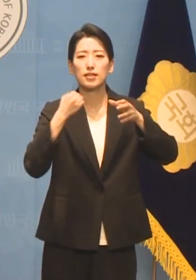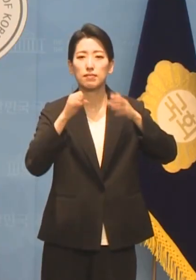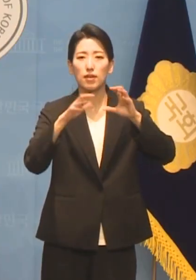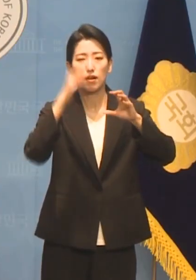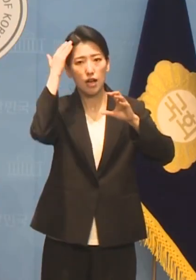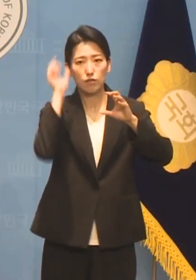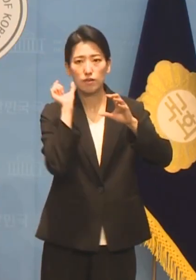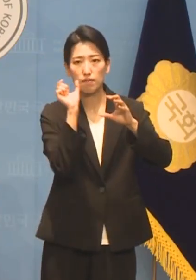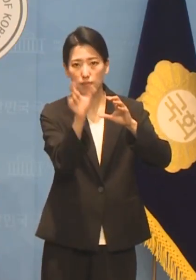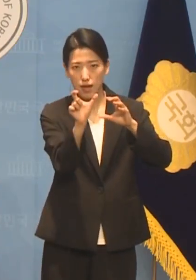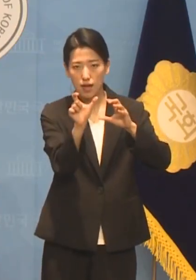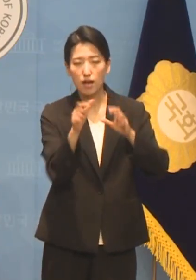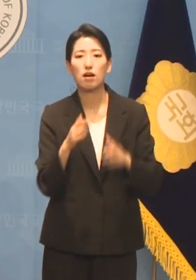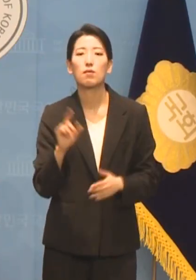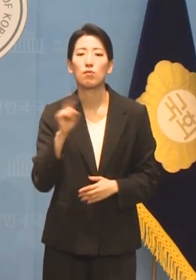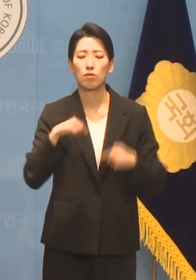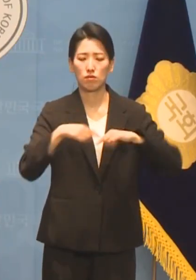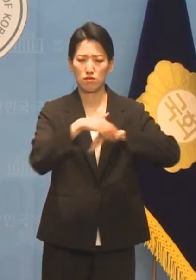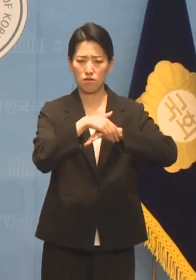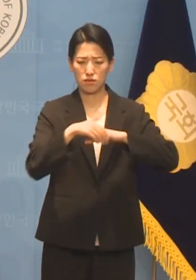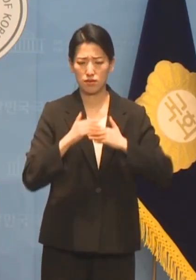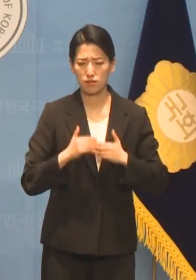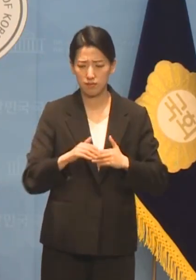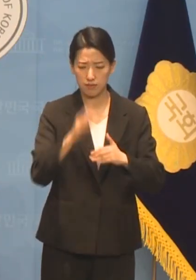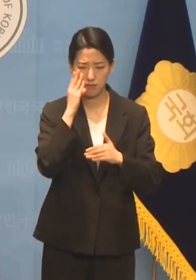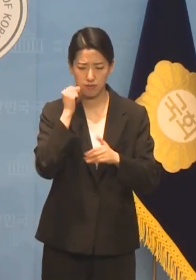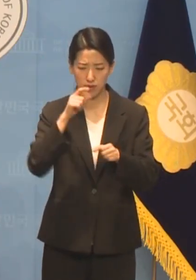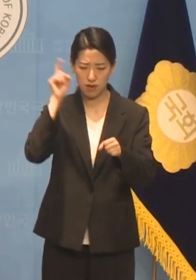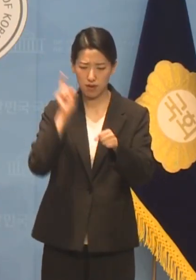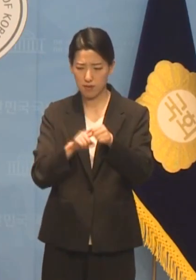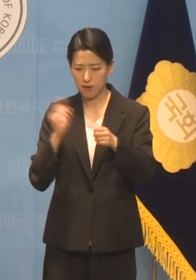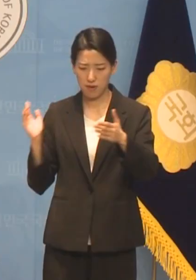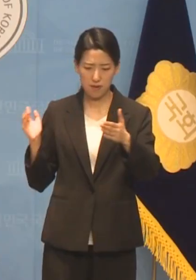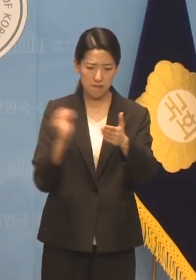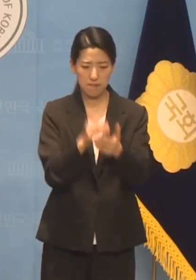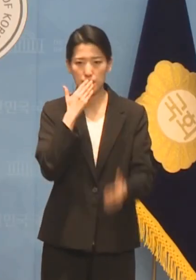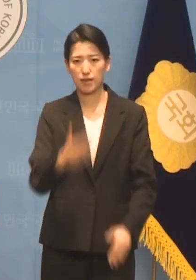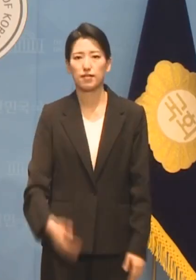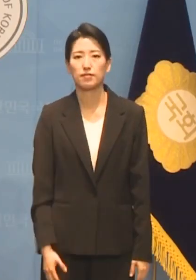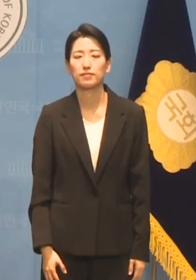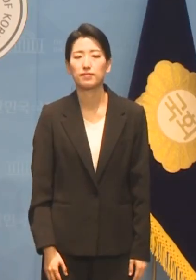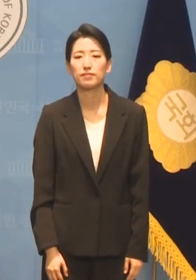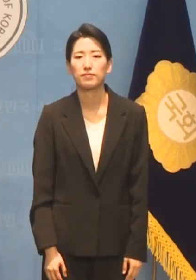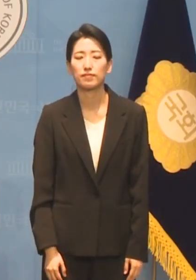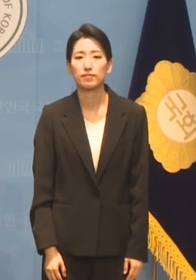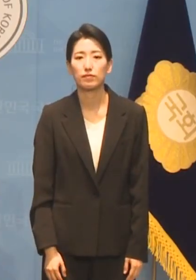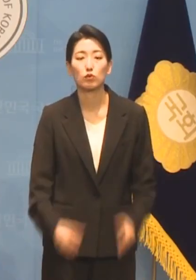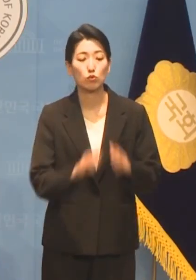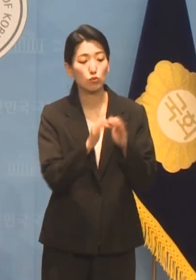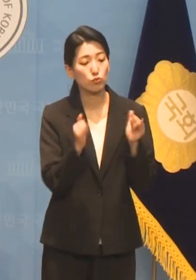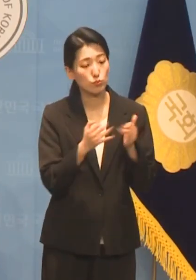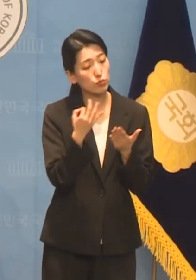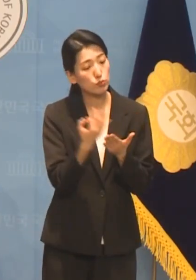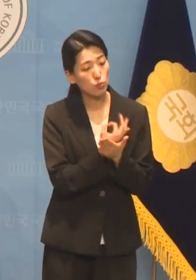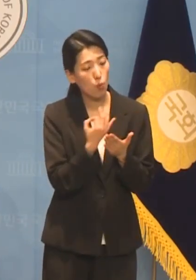정책과 강력한 추진력으로 이 목표 반드시 달성하겠습니다. 먼저 국민